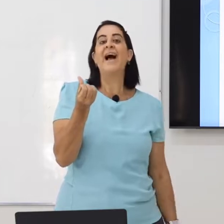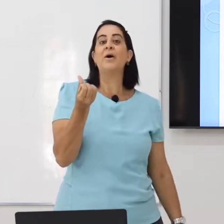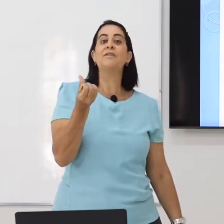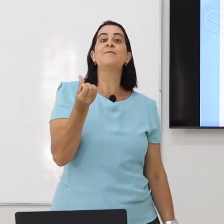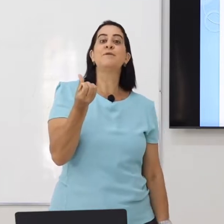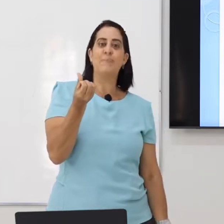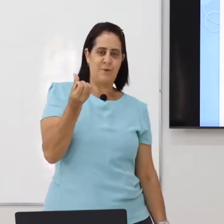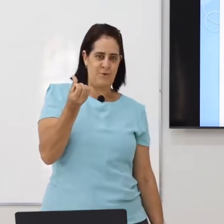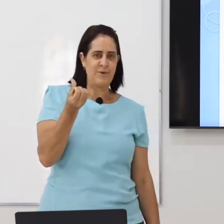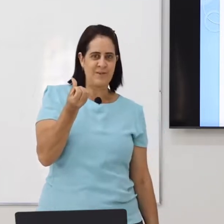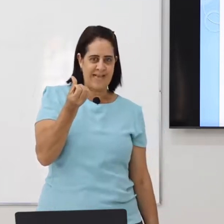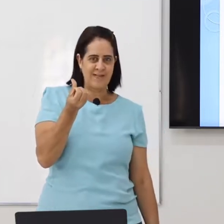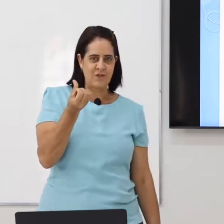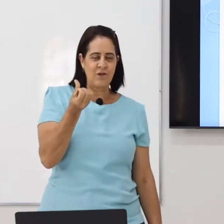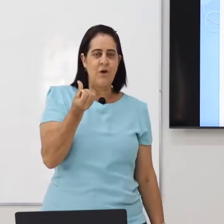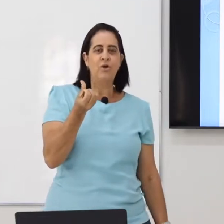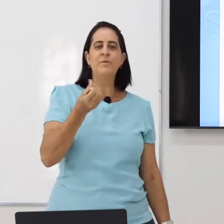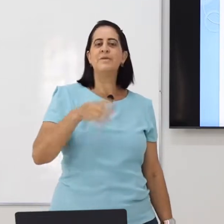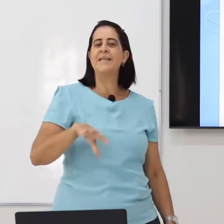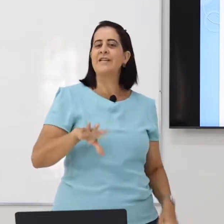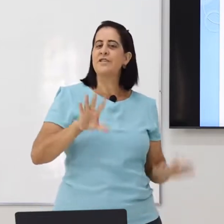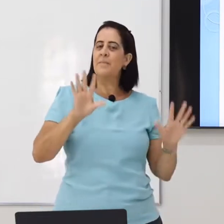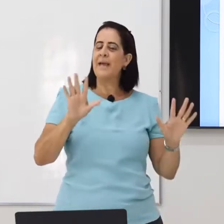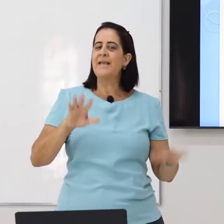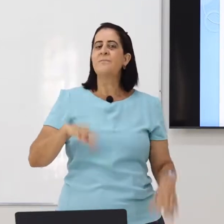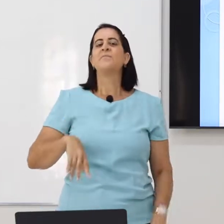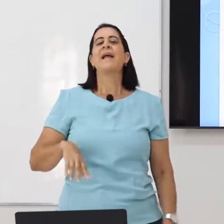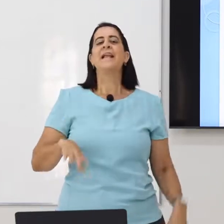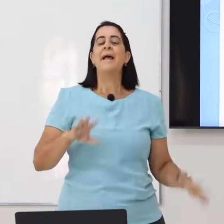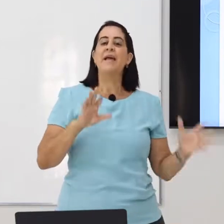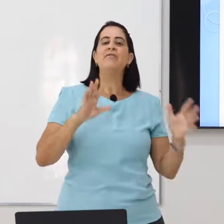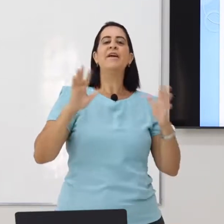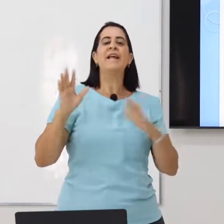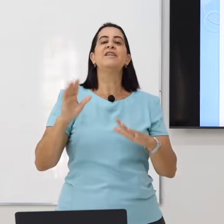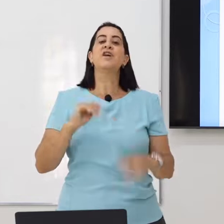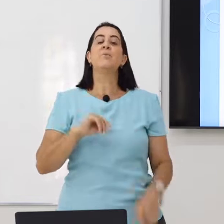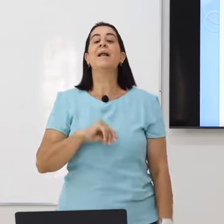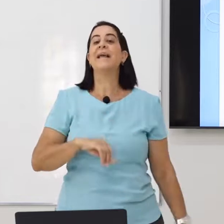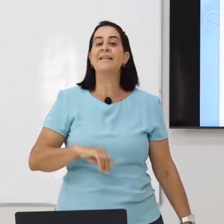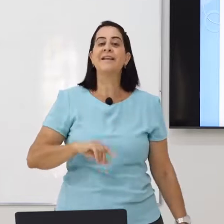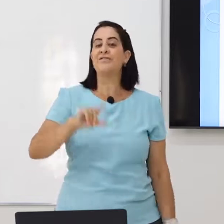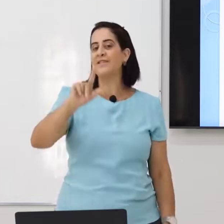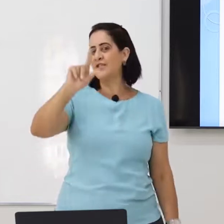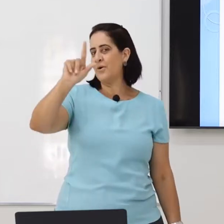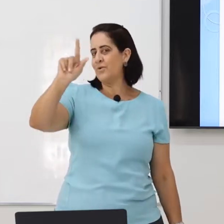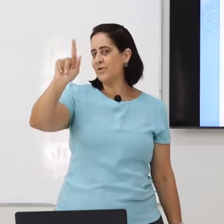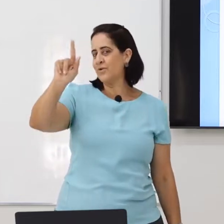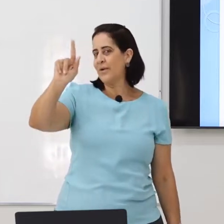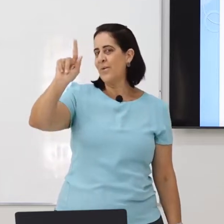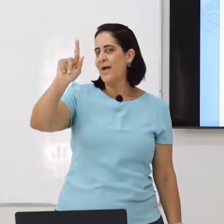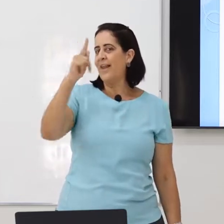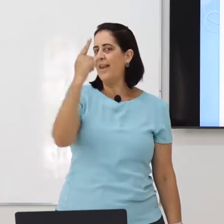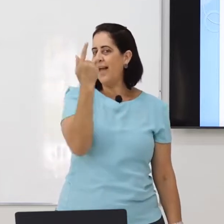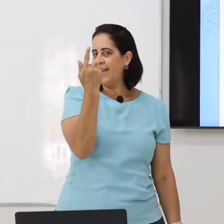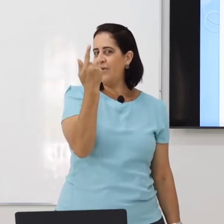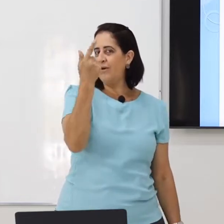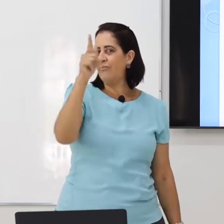Agora vamos para o número 7. Número 7 também, ele é referente a uma letra que você já construiu lá no